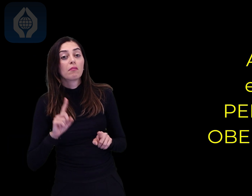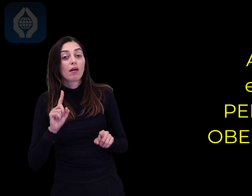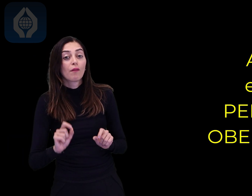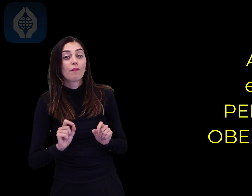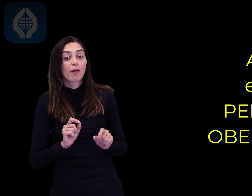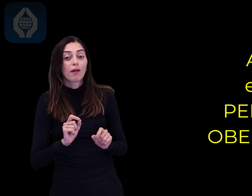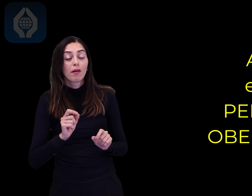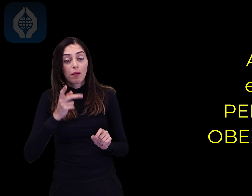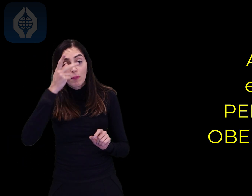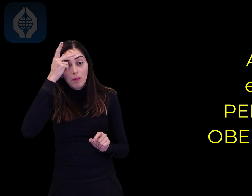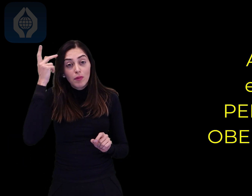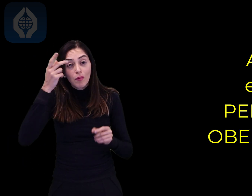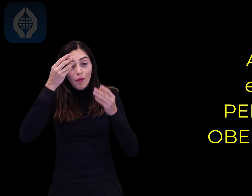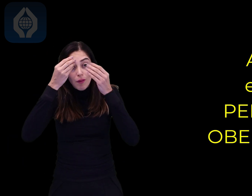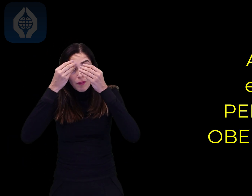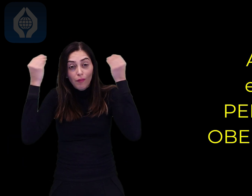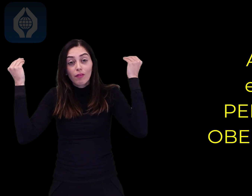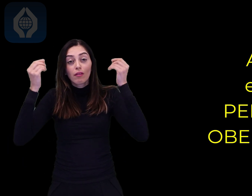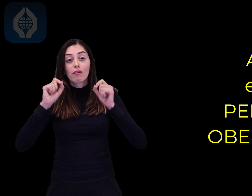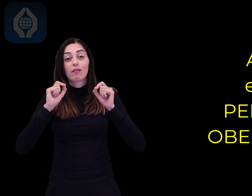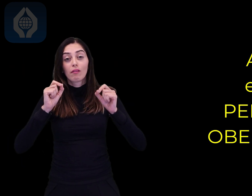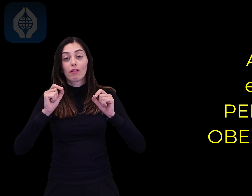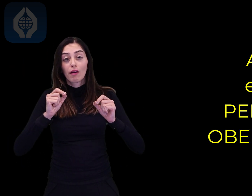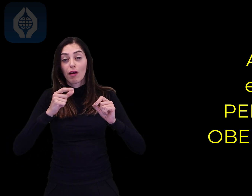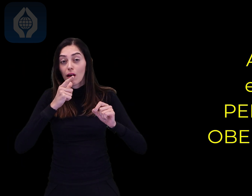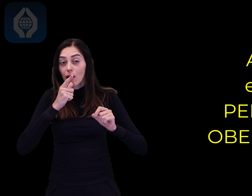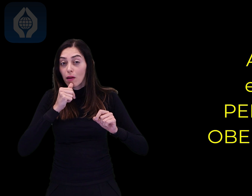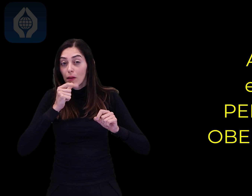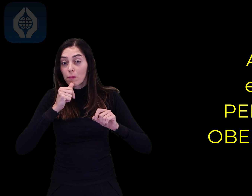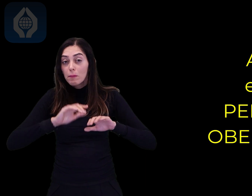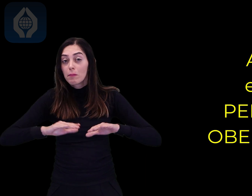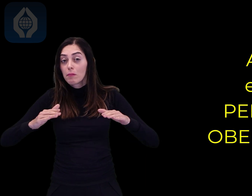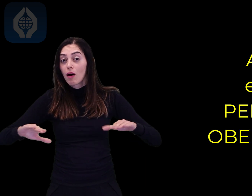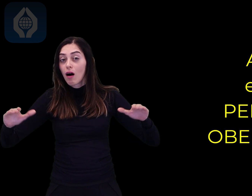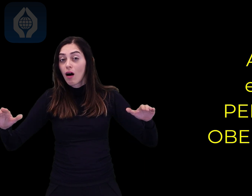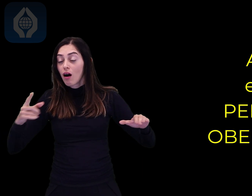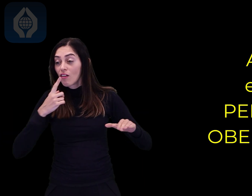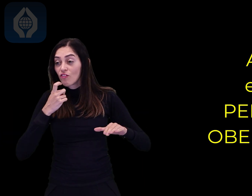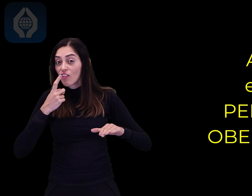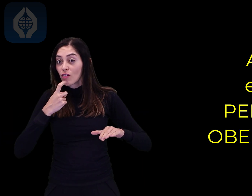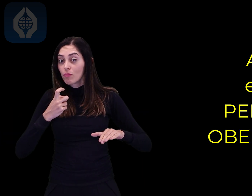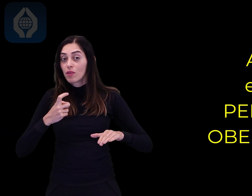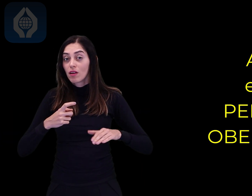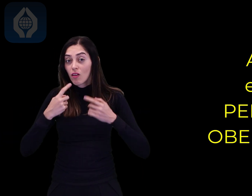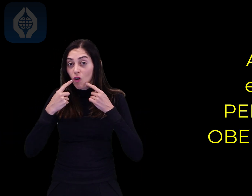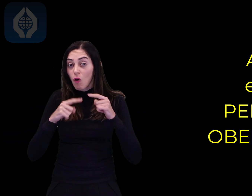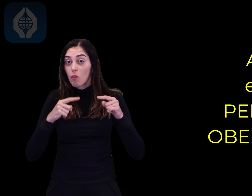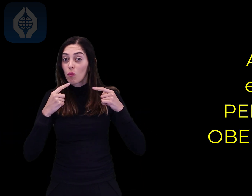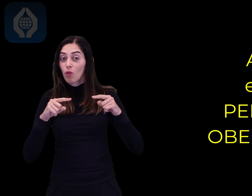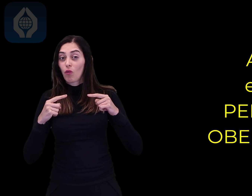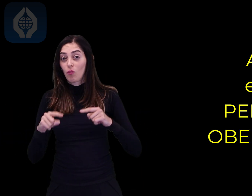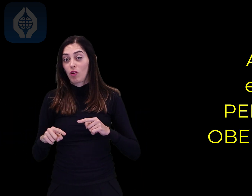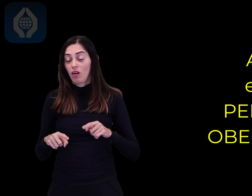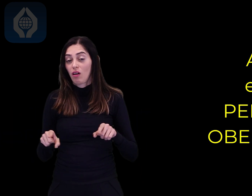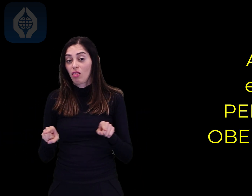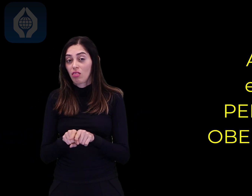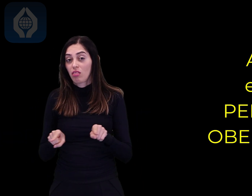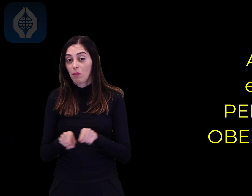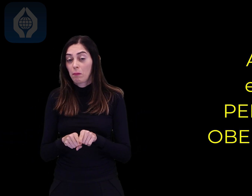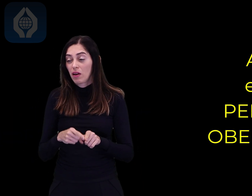estava no seu encalce. Esqueceram de como murmuravam quando não tinham água e comida. Eles eram